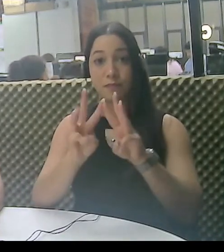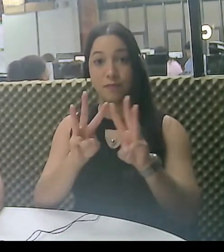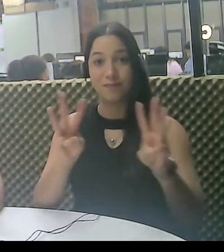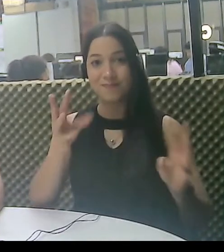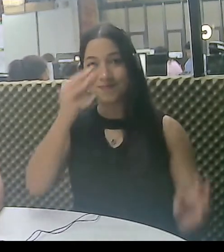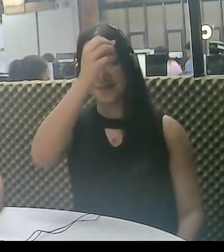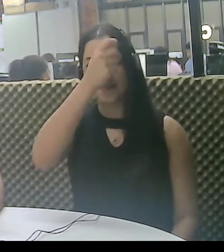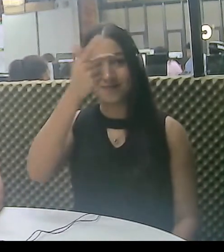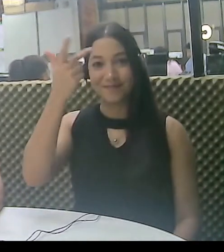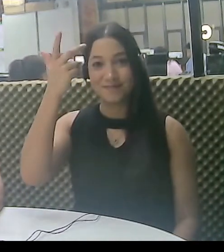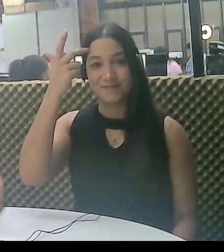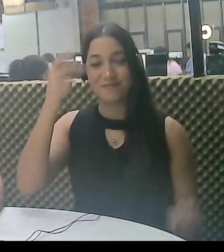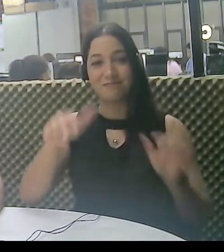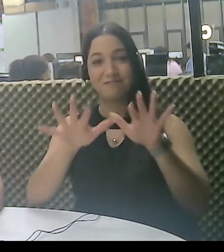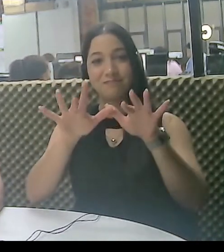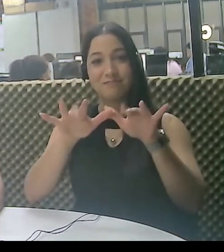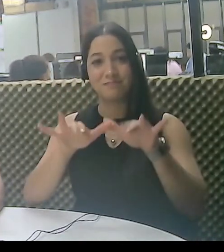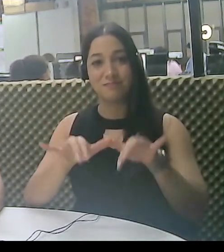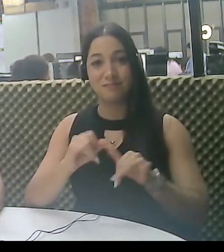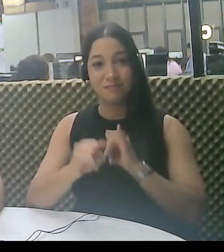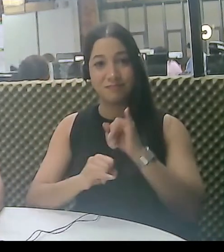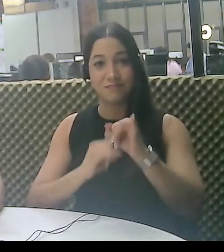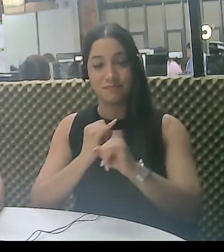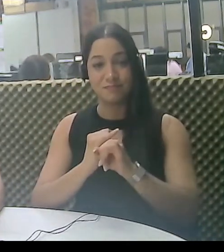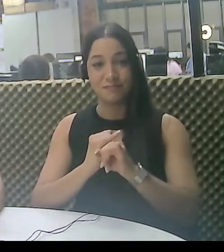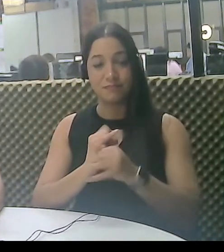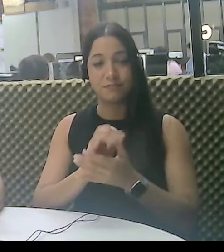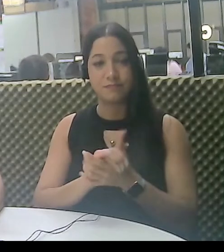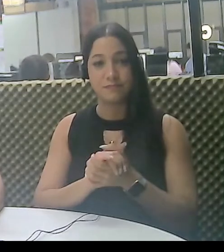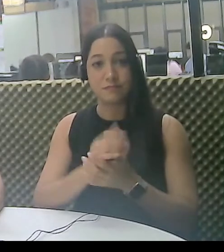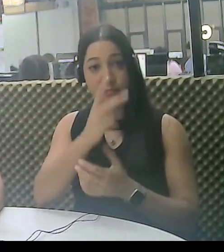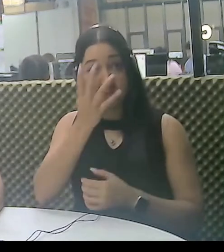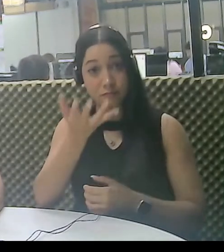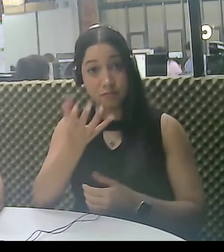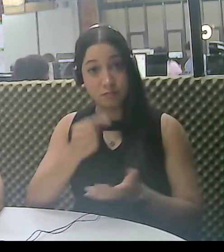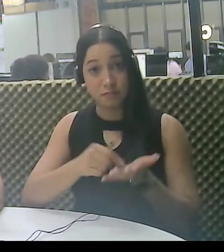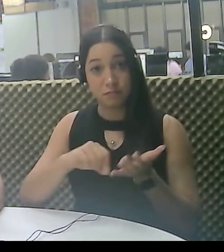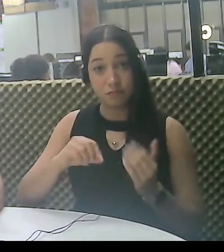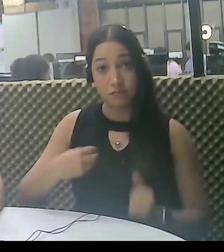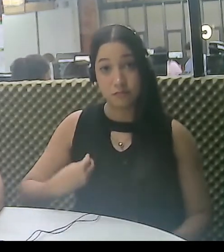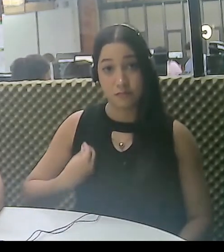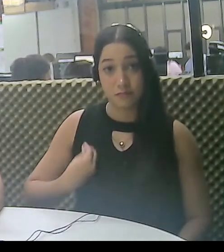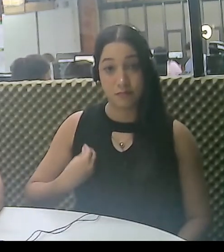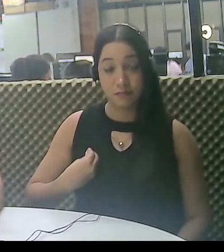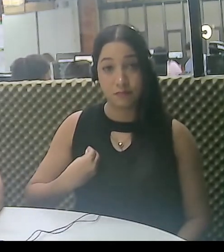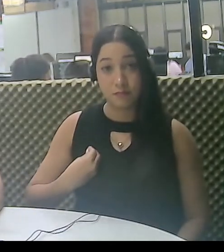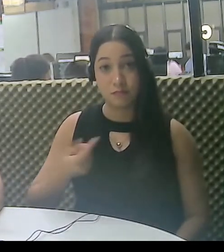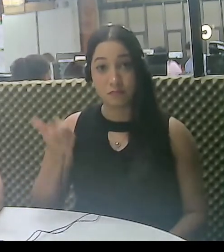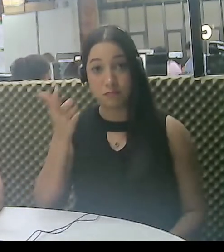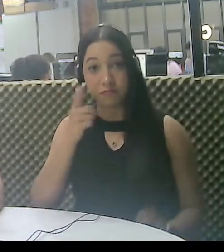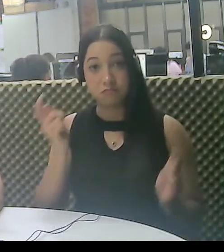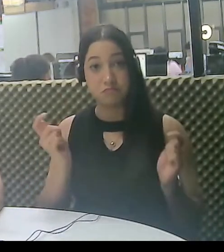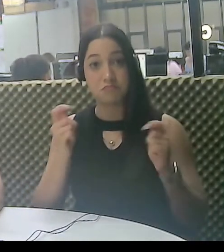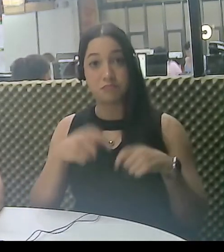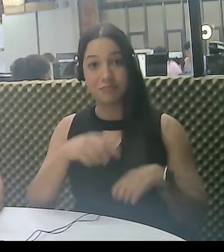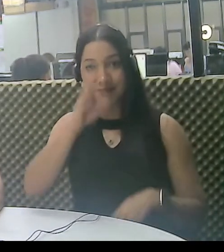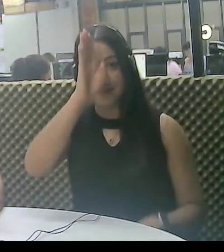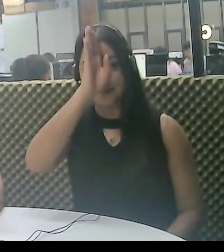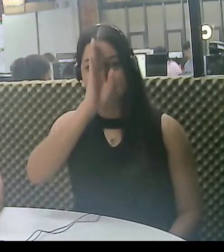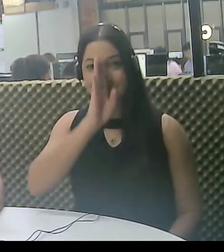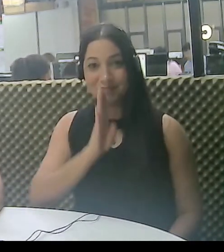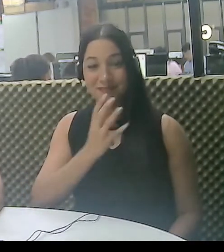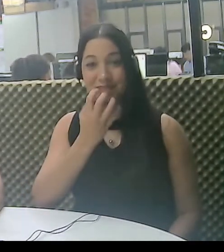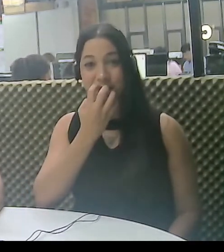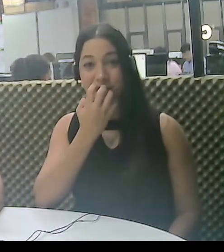da Prefeitura preenchendo o formulário online. Aqueles que preferirem se inscrever presencialmente e garantir o procedimento gratuitamente